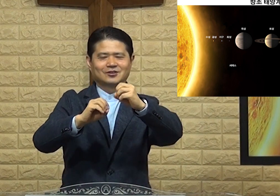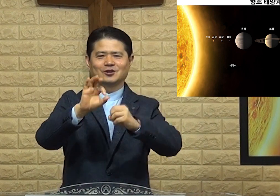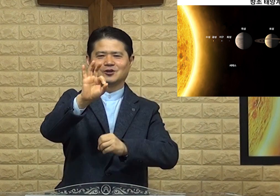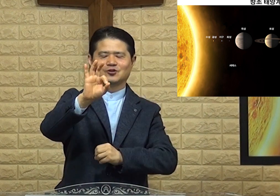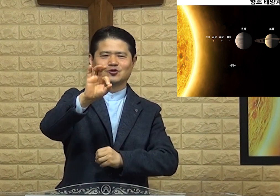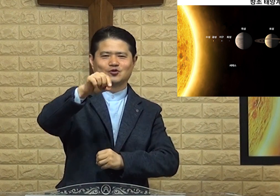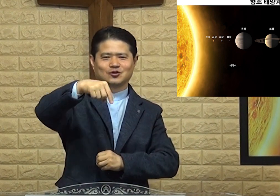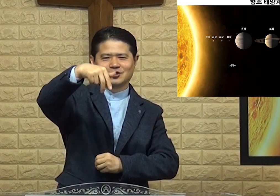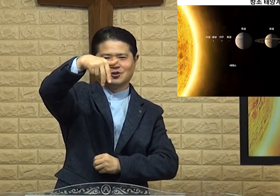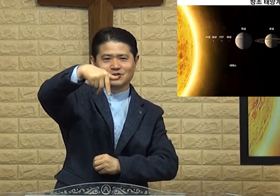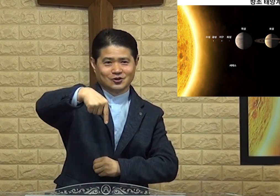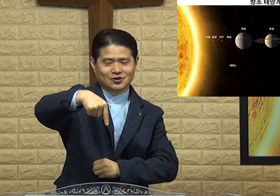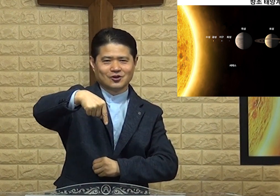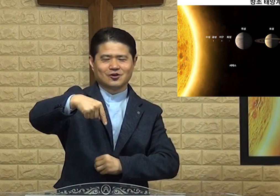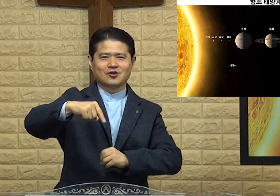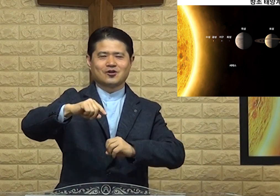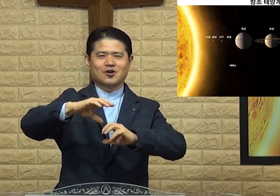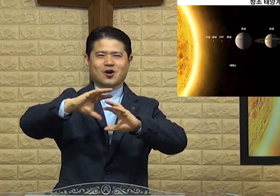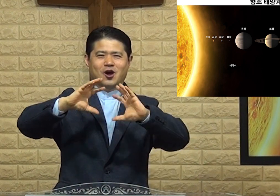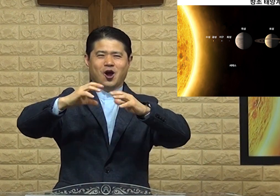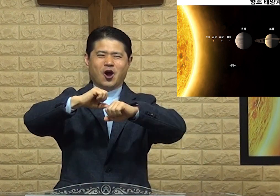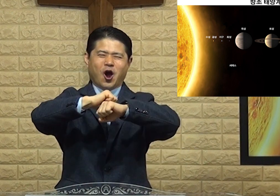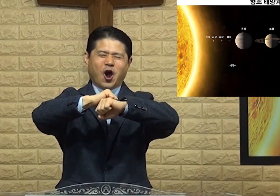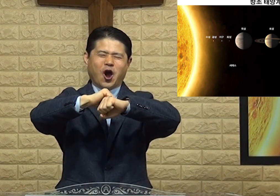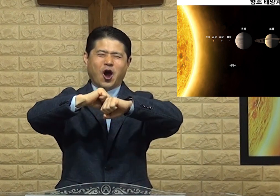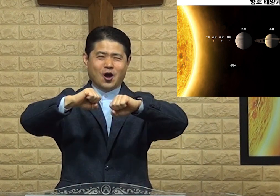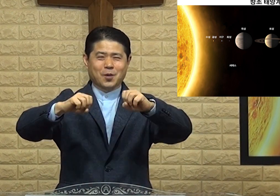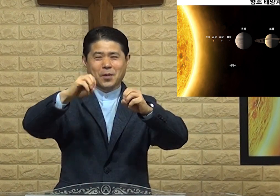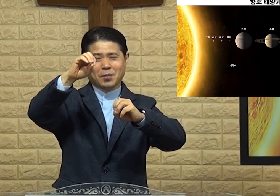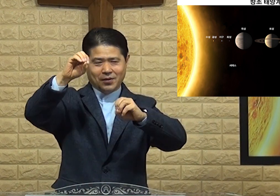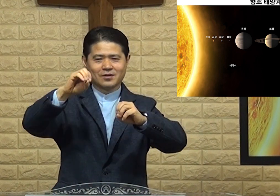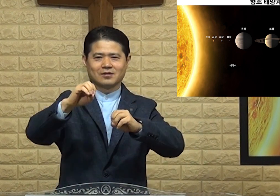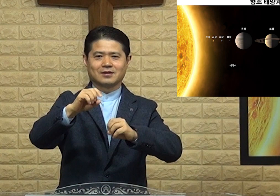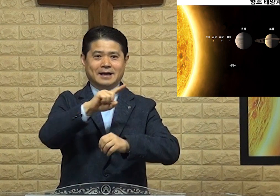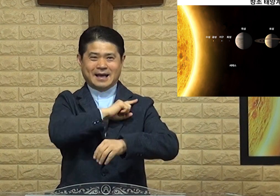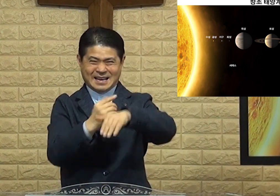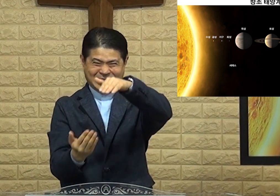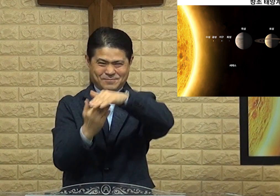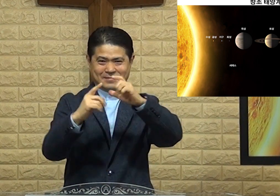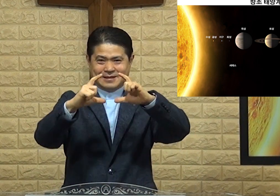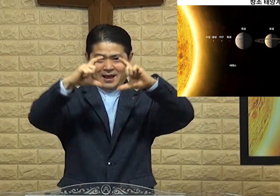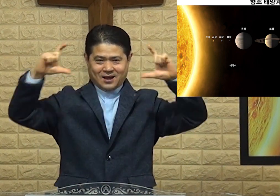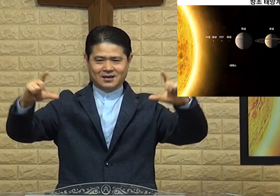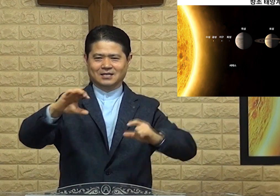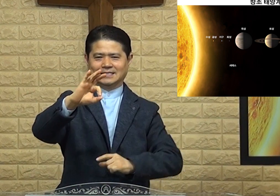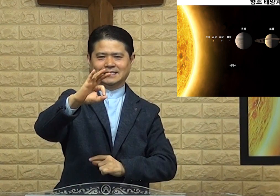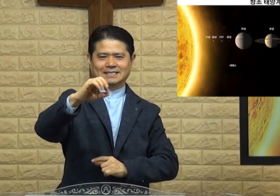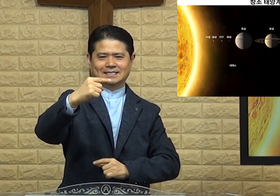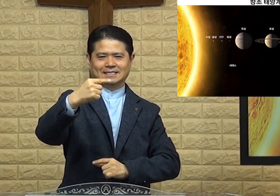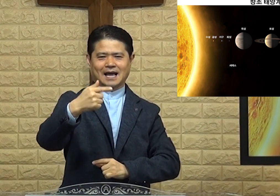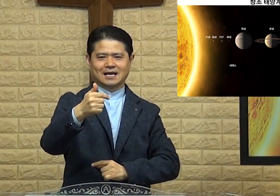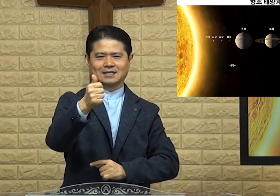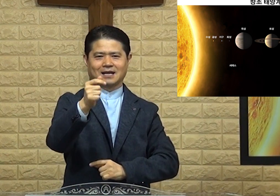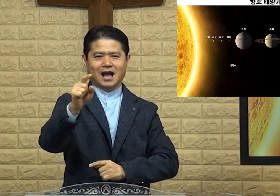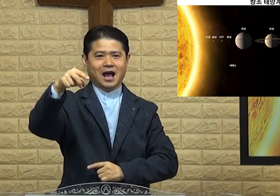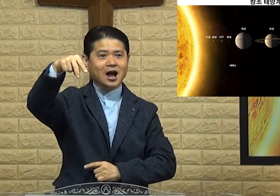우주계를 여러분들이 봤을 텐데요. 이 우주의 드넓은 곳, 가장 넓은 곳은